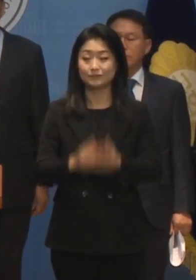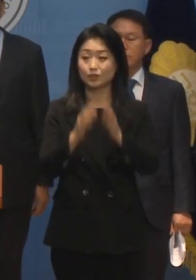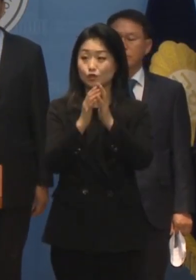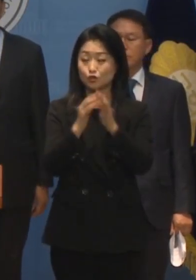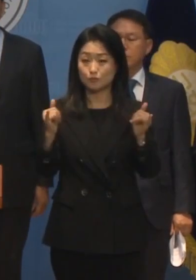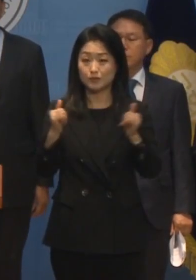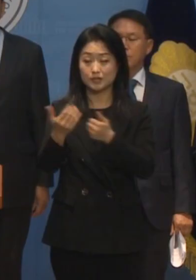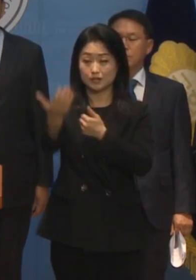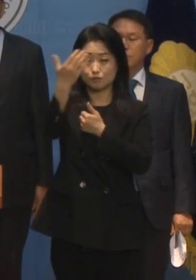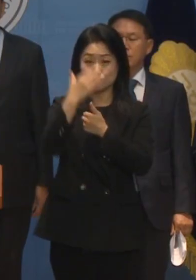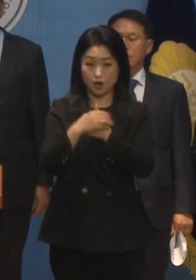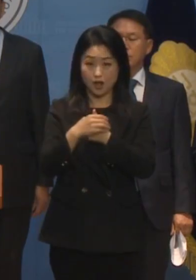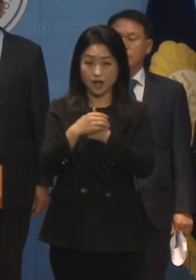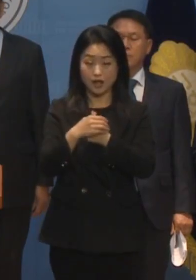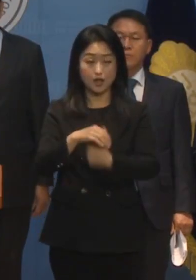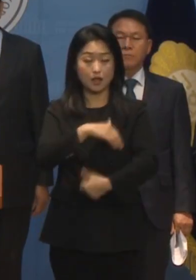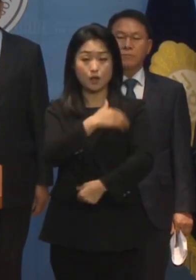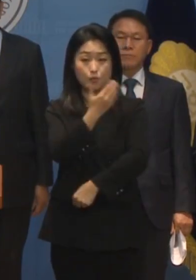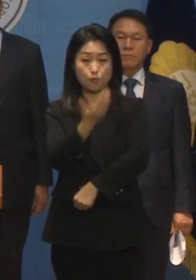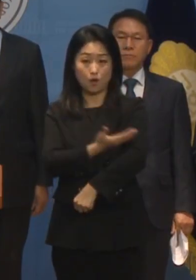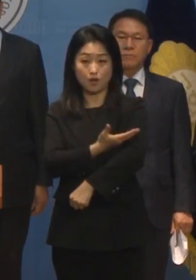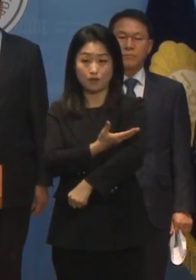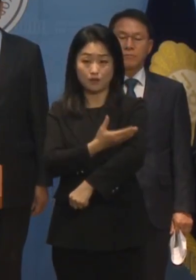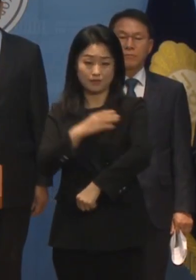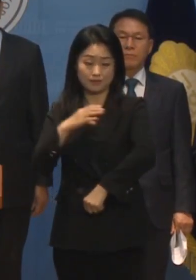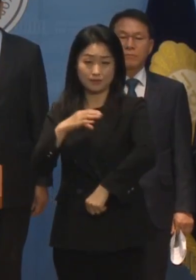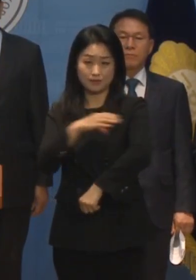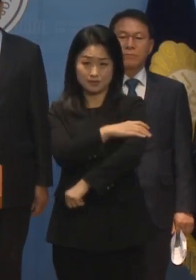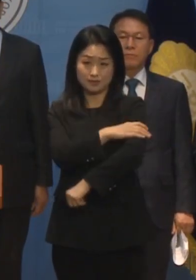국민이 부여한 권력을 남용한